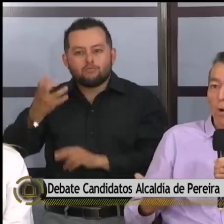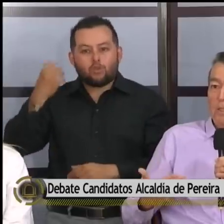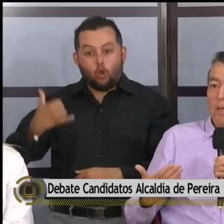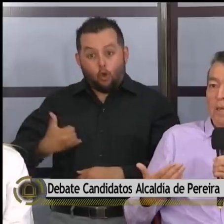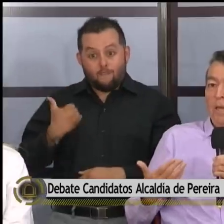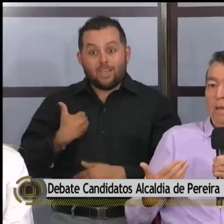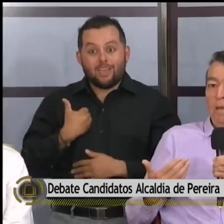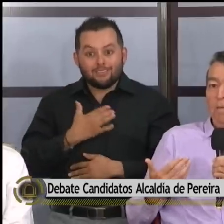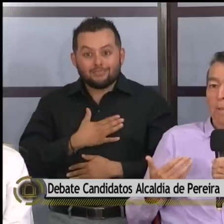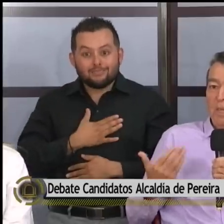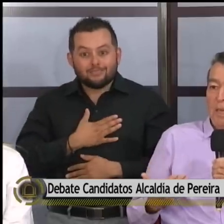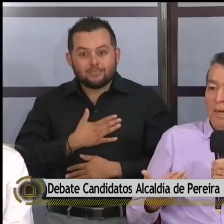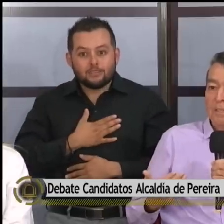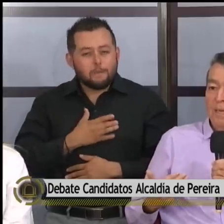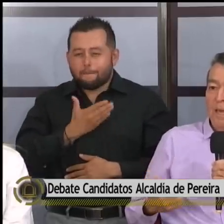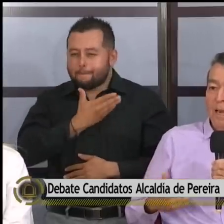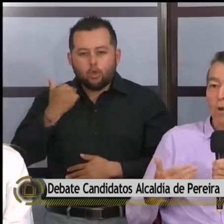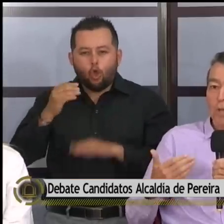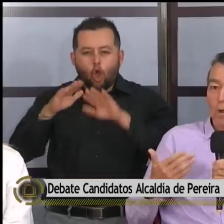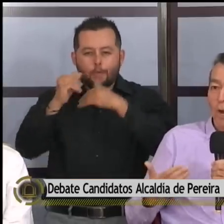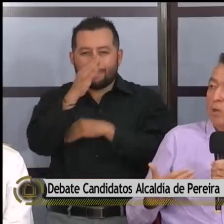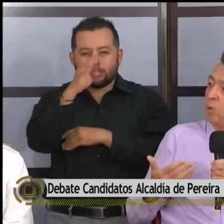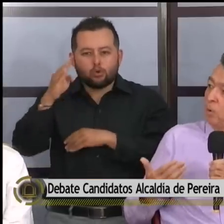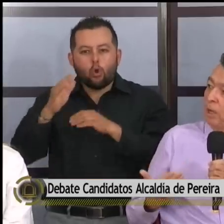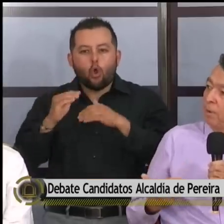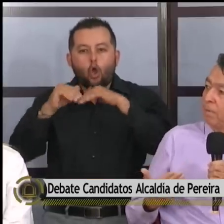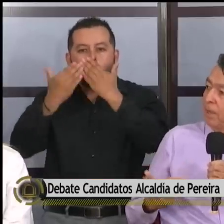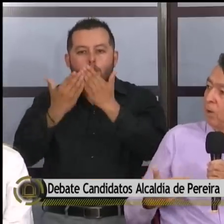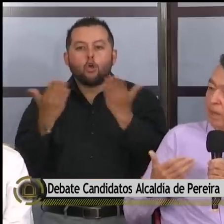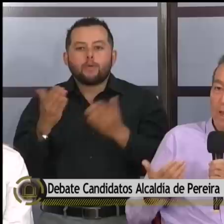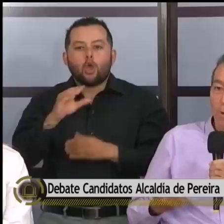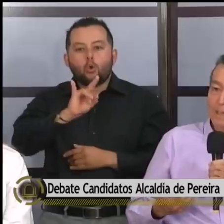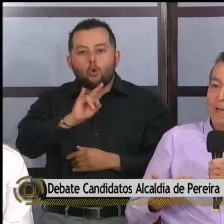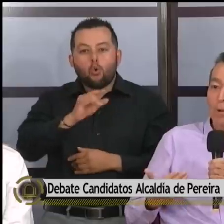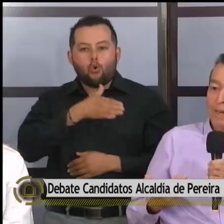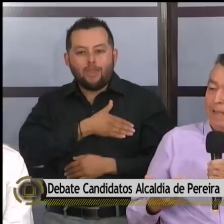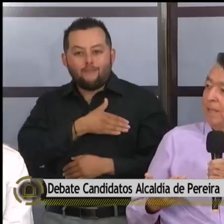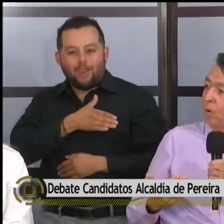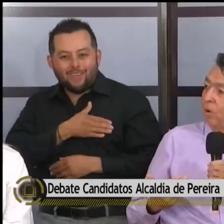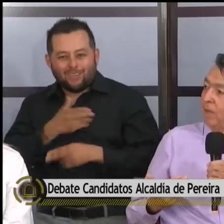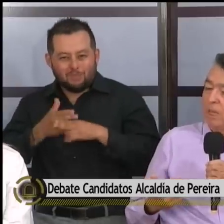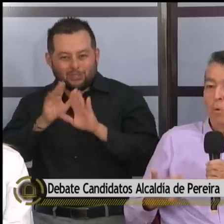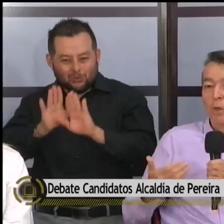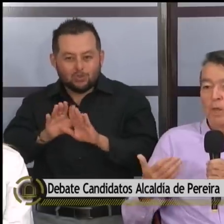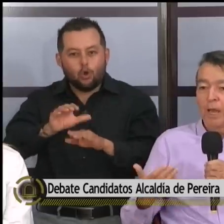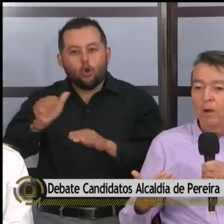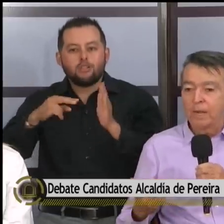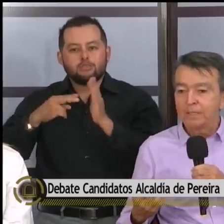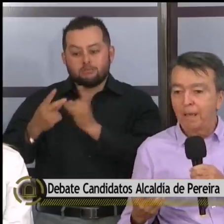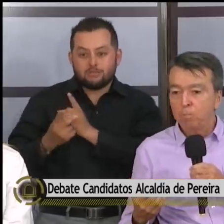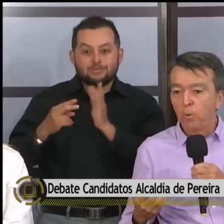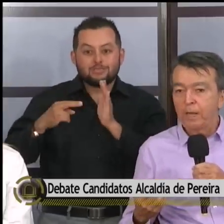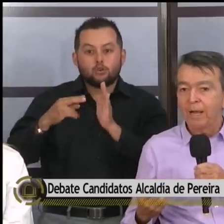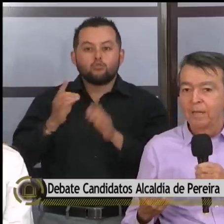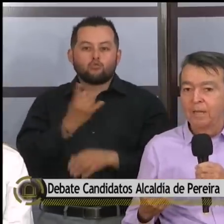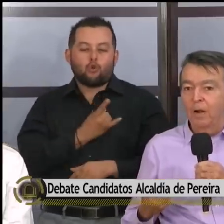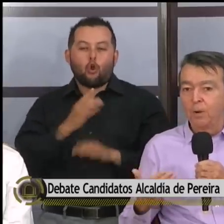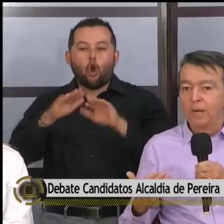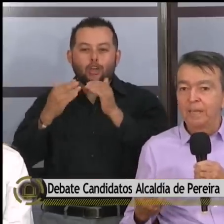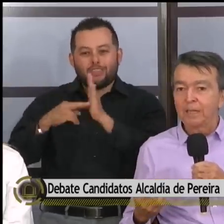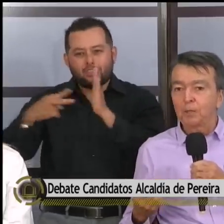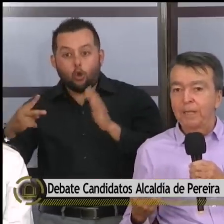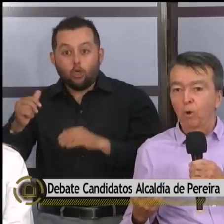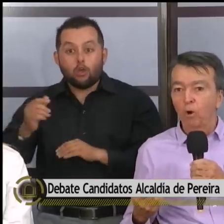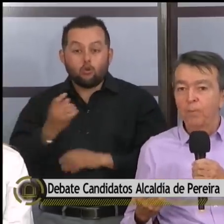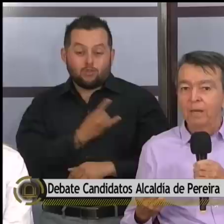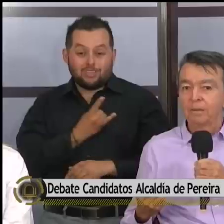los mejores bachilleres eran los del Colegio Uribe Uribe, y los del de Eurasia, y los del técnico. Y cuando llegué a la universidad pública, a la